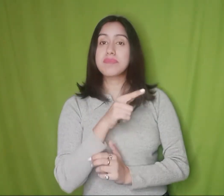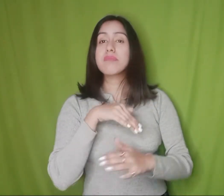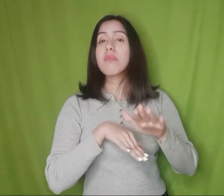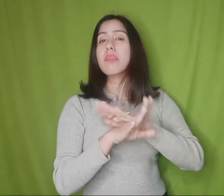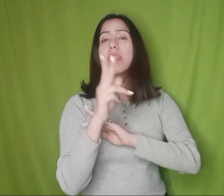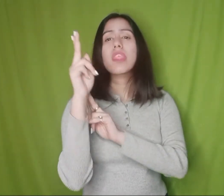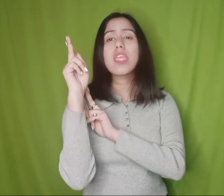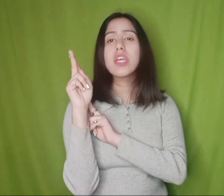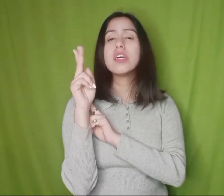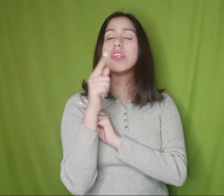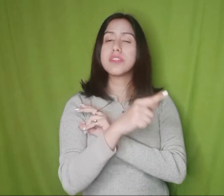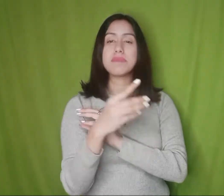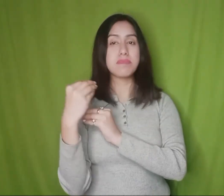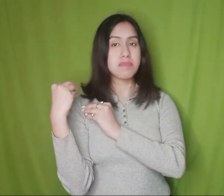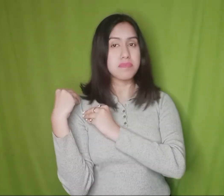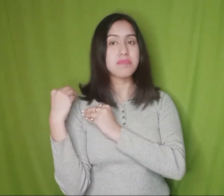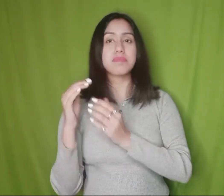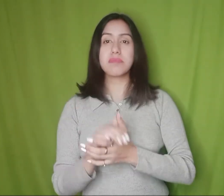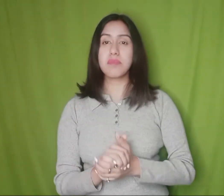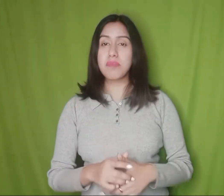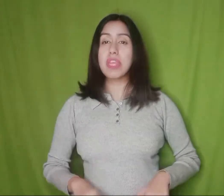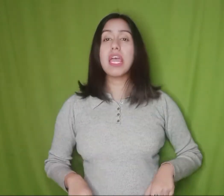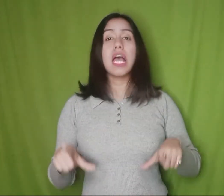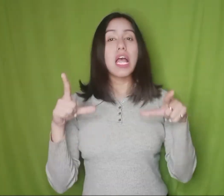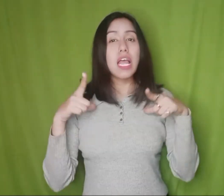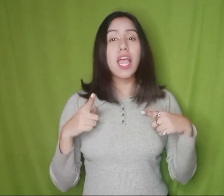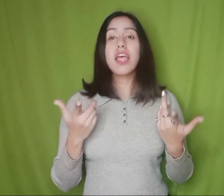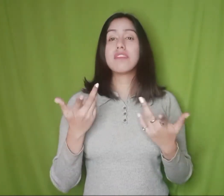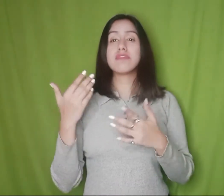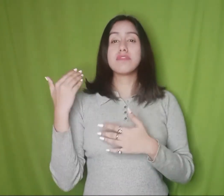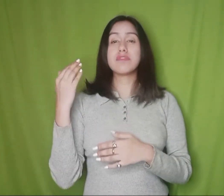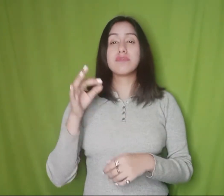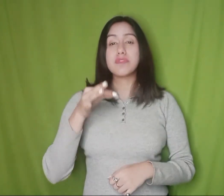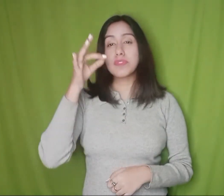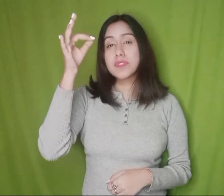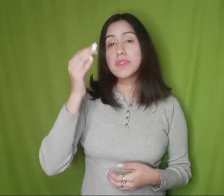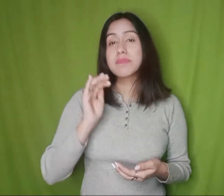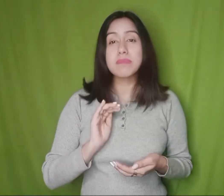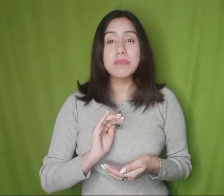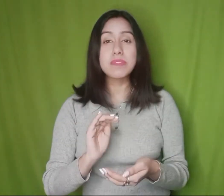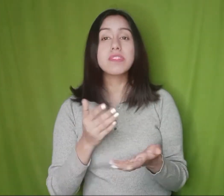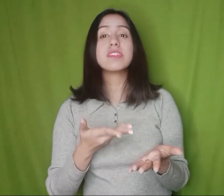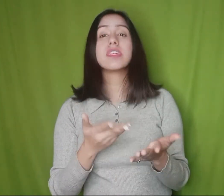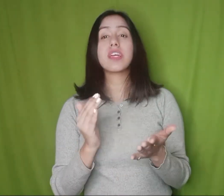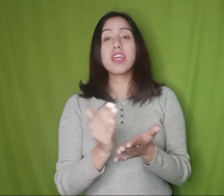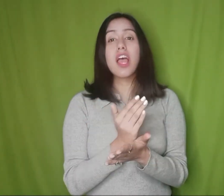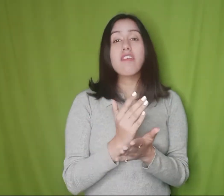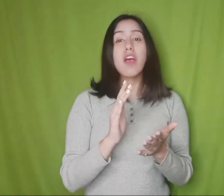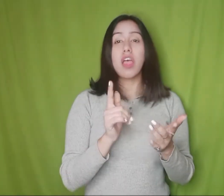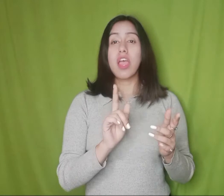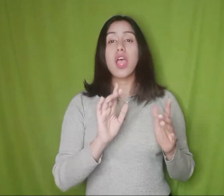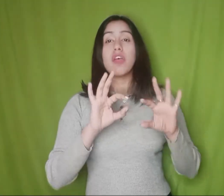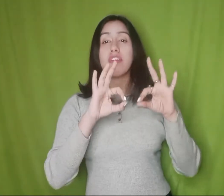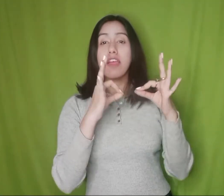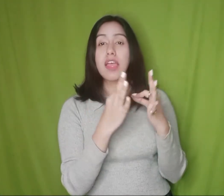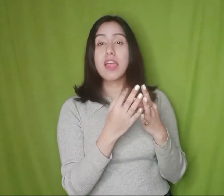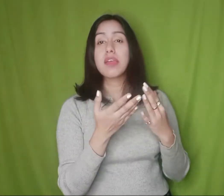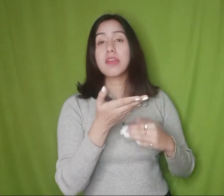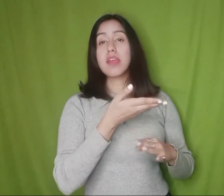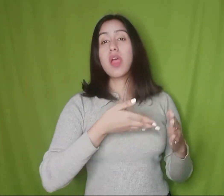थी। रतन सिंह सिपाही थे। जहाँ एक तरफ परिवार था, जीवन में आने वाली अपनी औलाद थी,